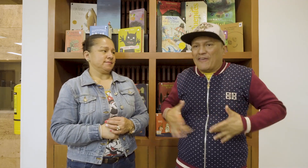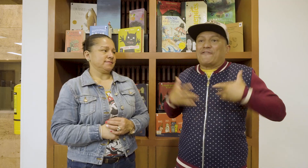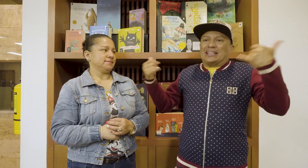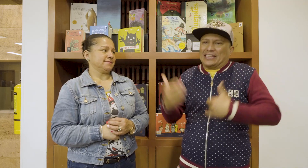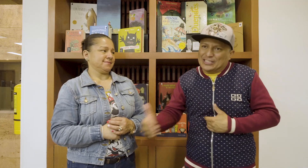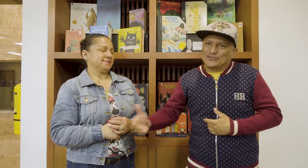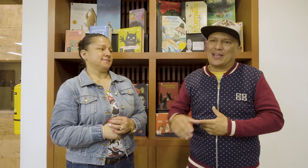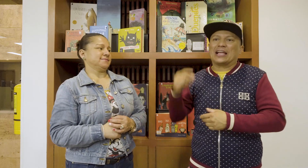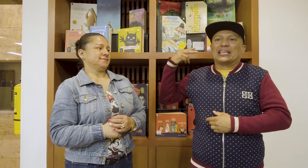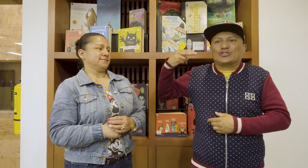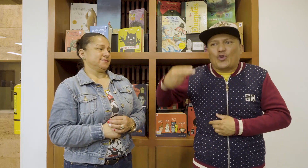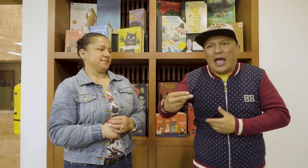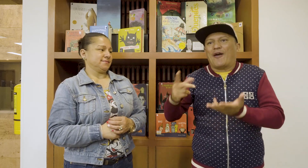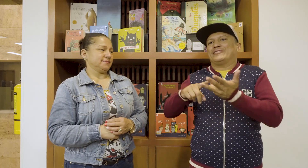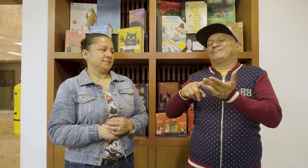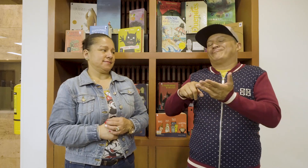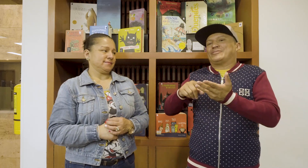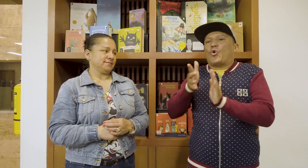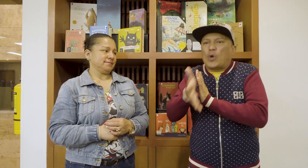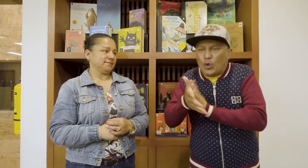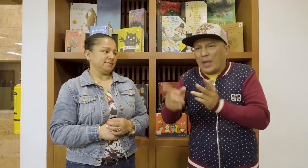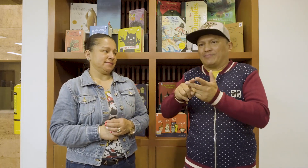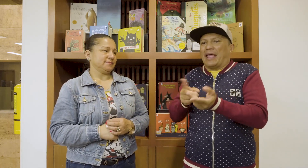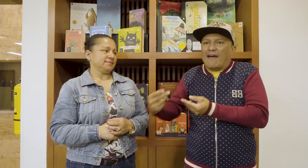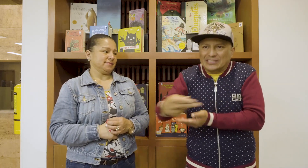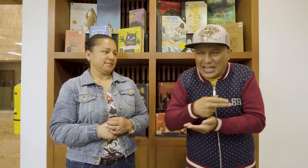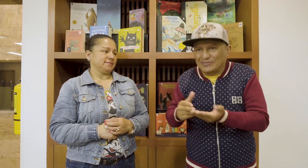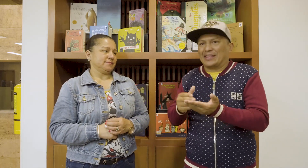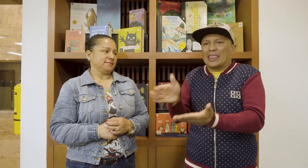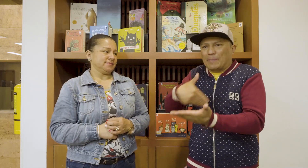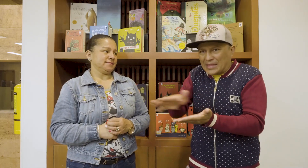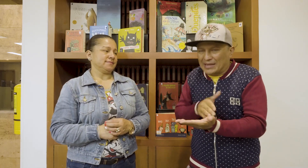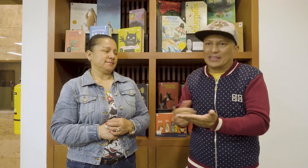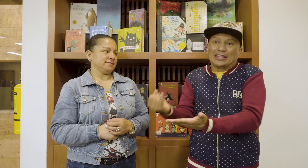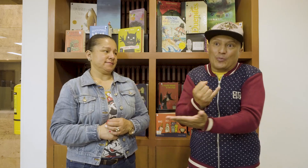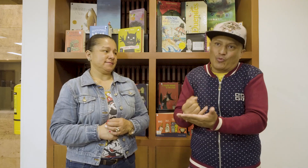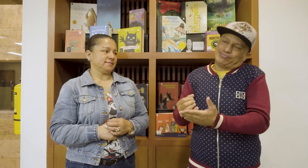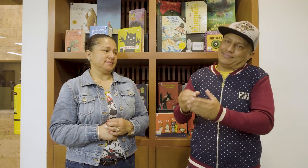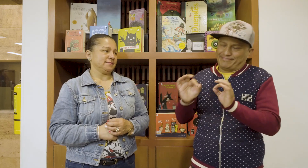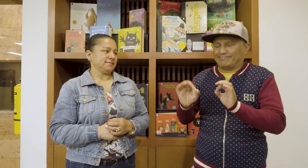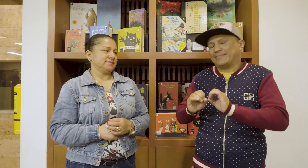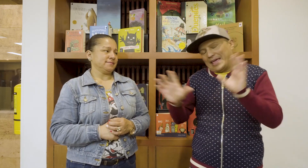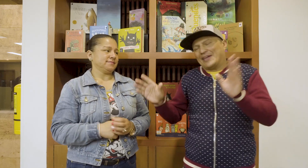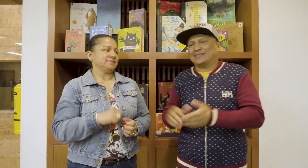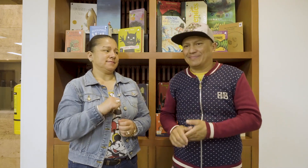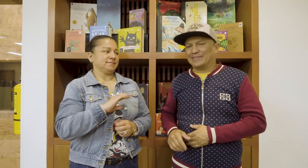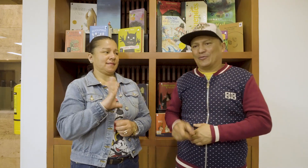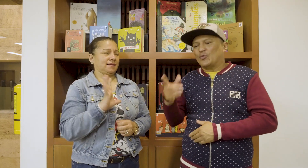la lengua de las señas, nos dan no solamente la explicación y la lectura de los cuentos, sino también las actividades que